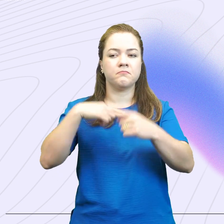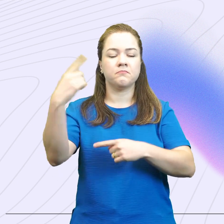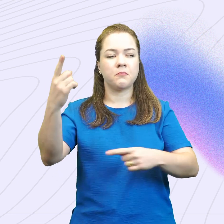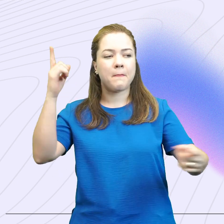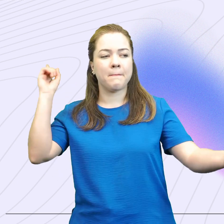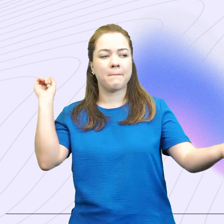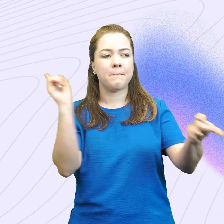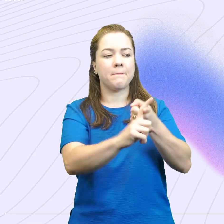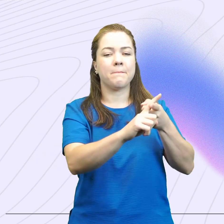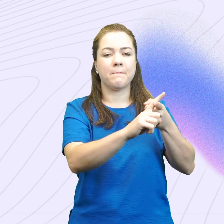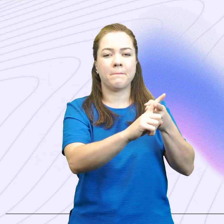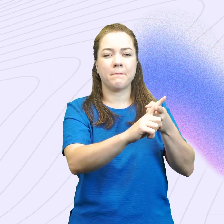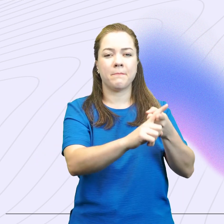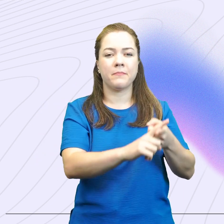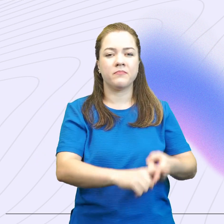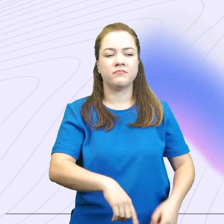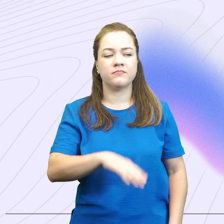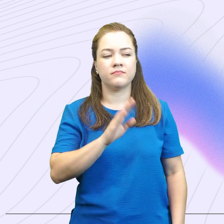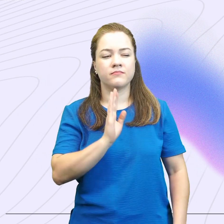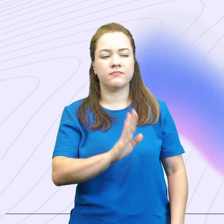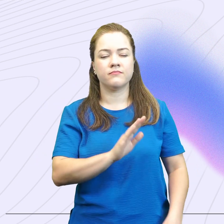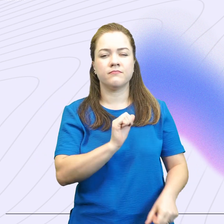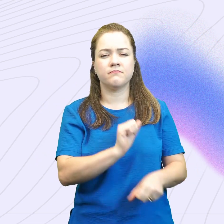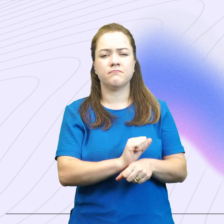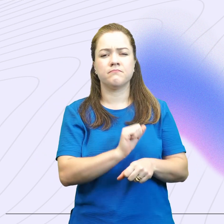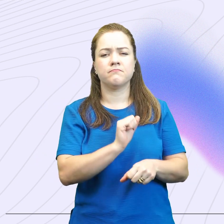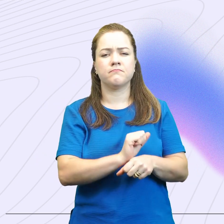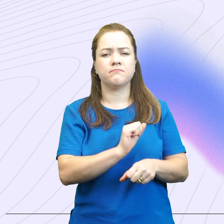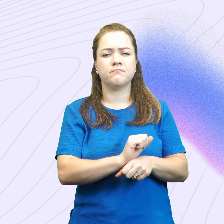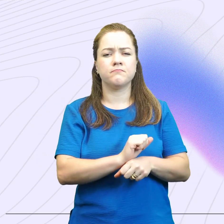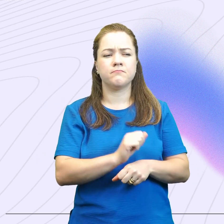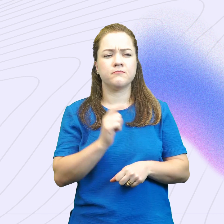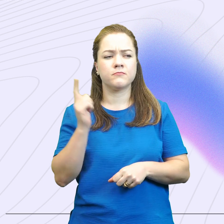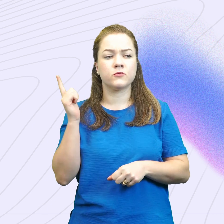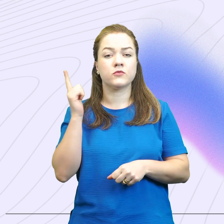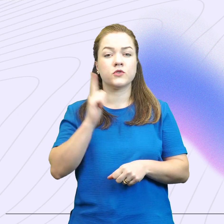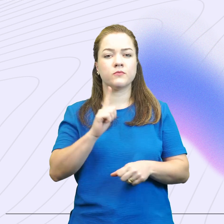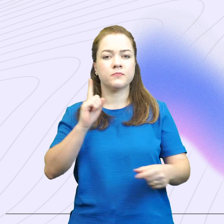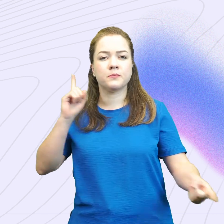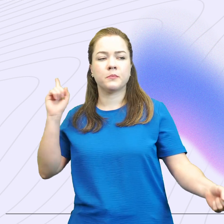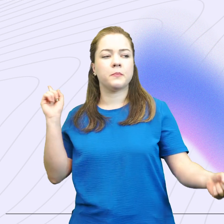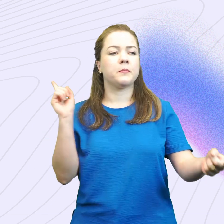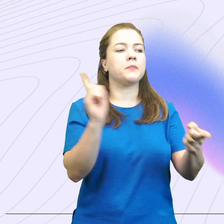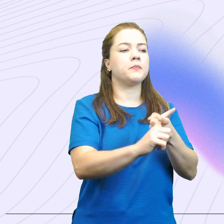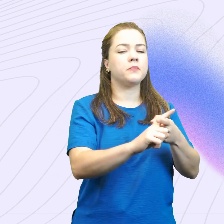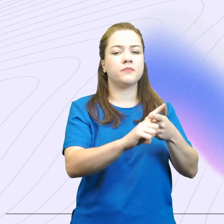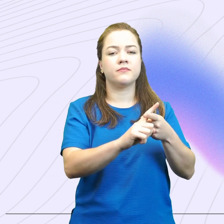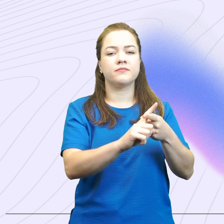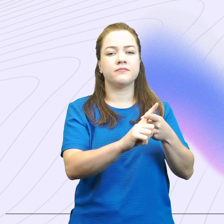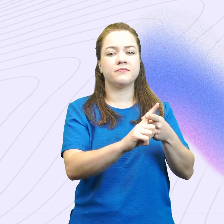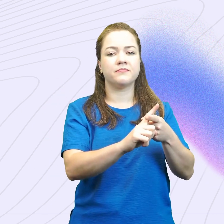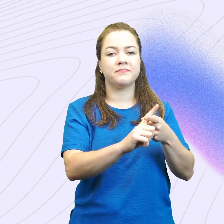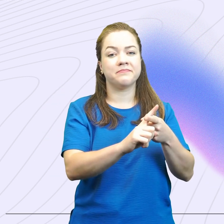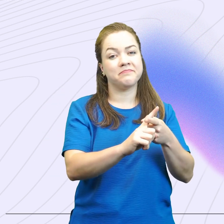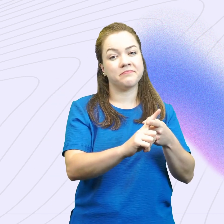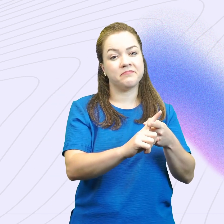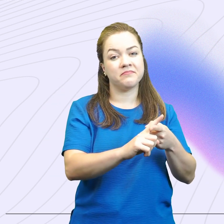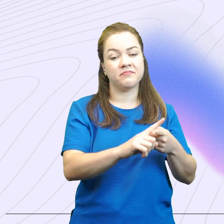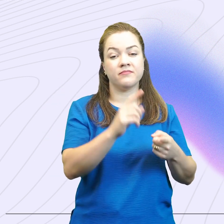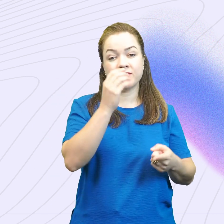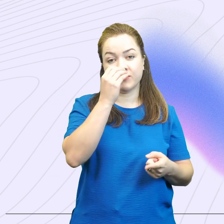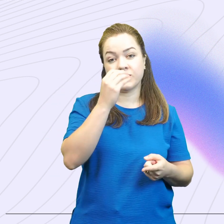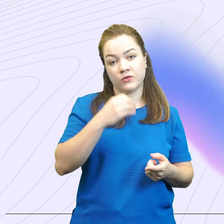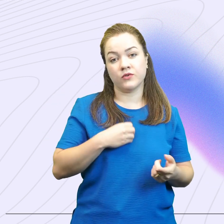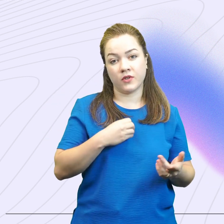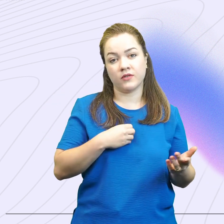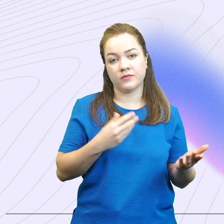vou descontar isso aí. Fica só esperando a primeira oportunidade para poder revidar o ser ignorado de um